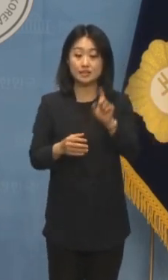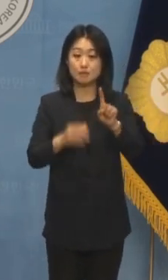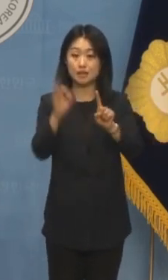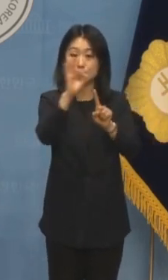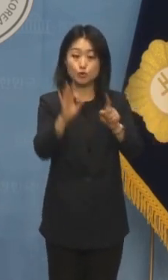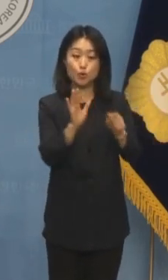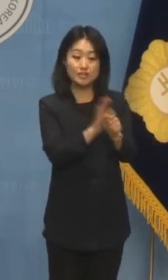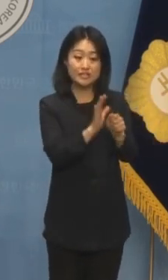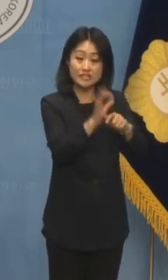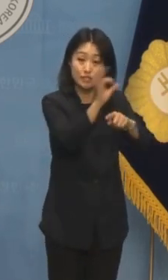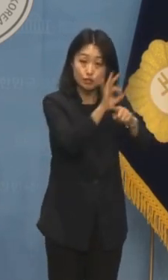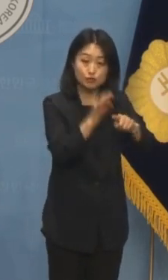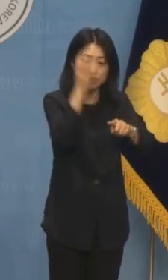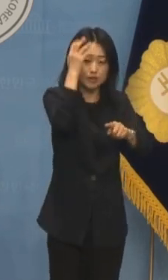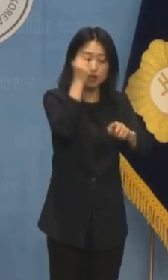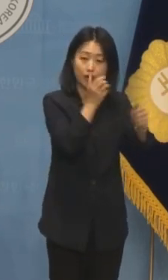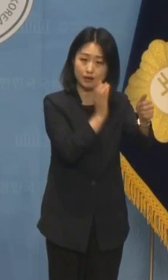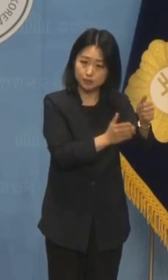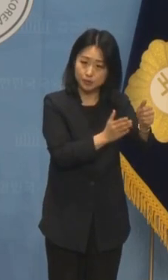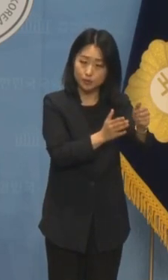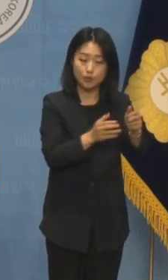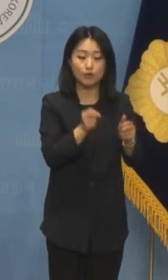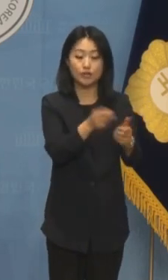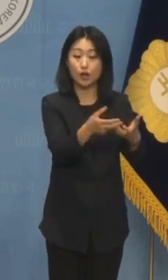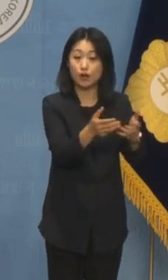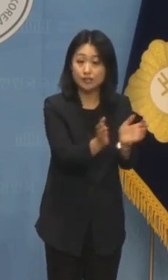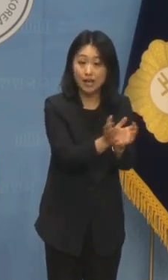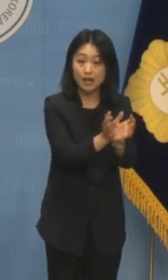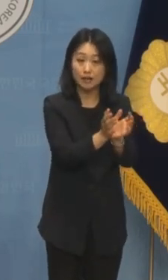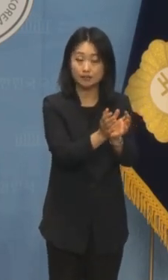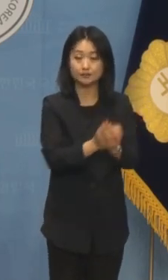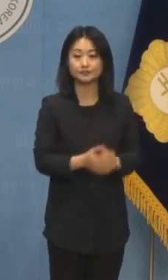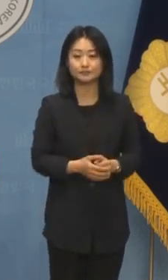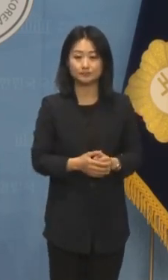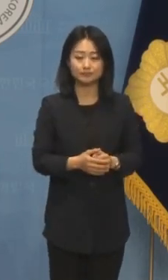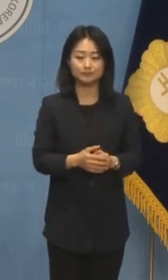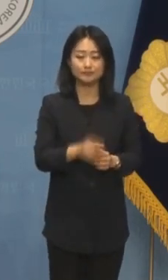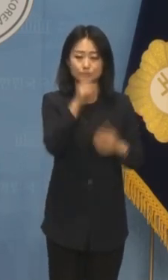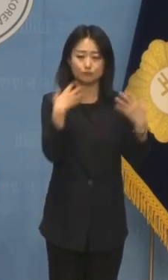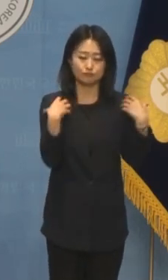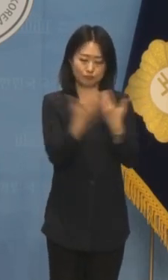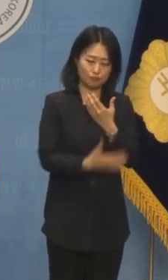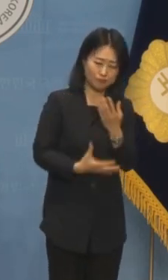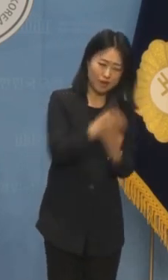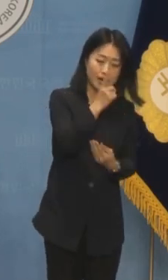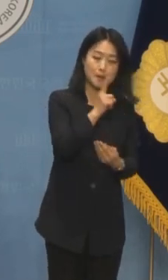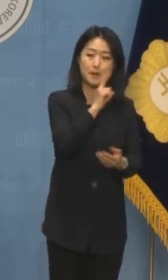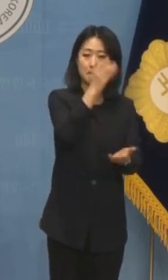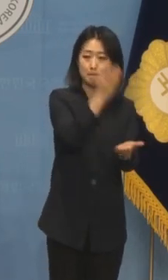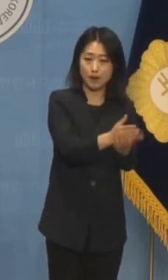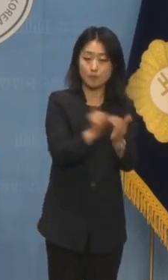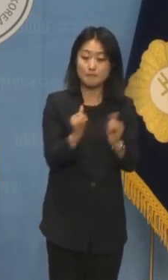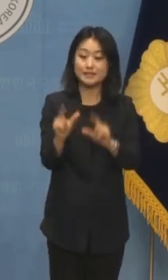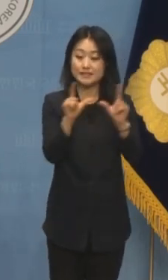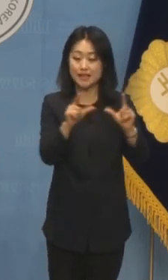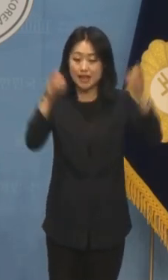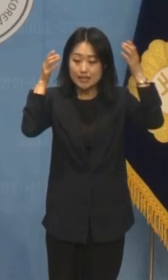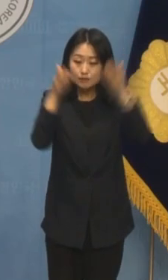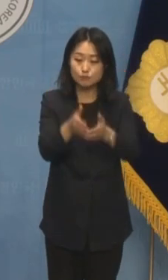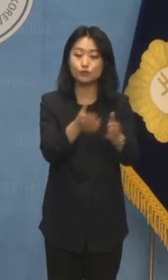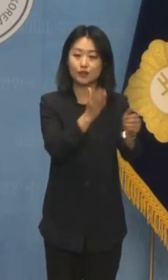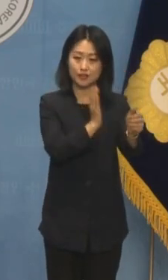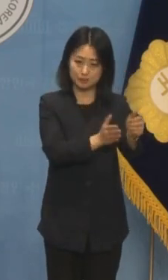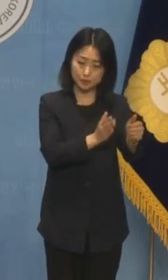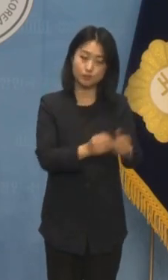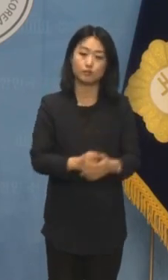엄중히 받아들이십시오. 정부 여당은 한 몸 좀 그만 따지고 진짜 민생 살리는 일에